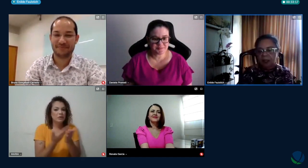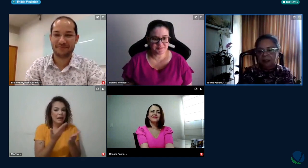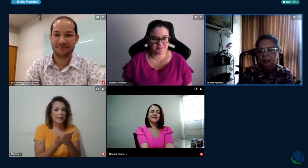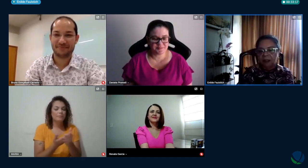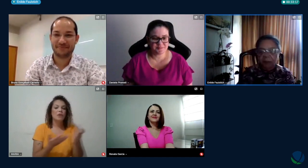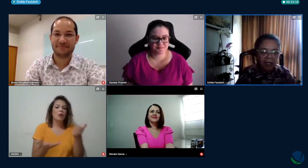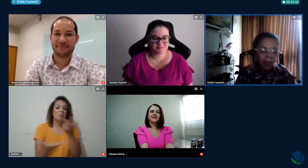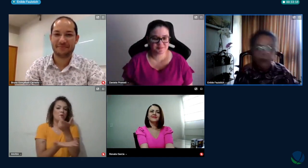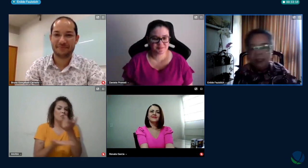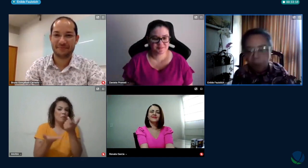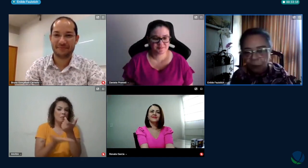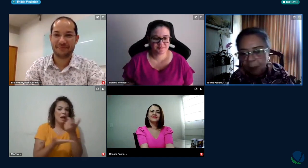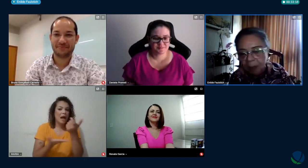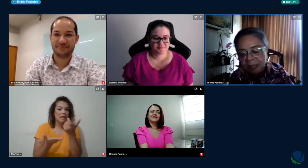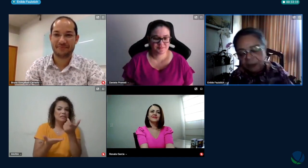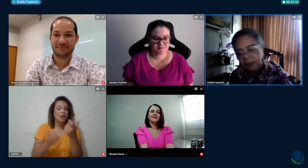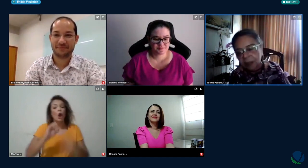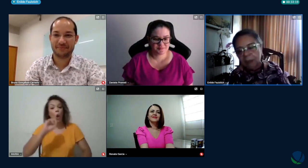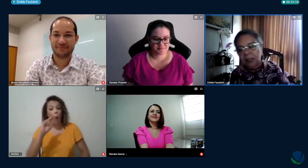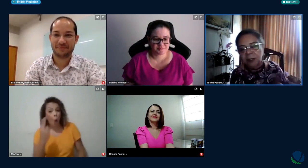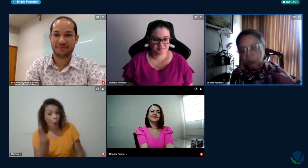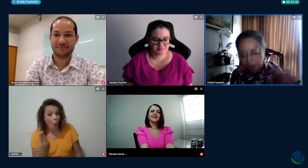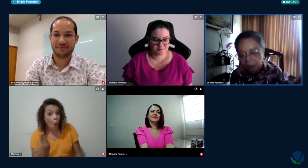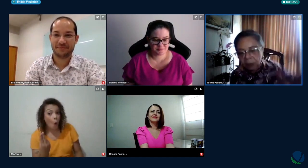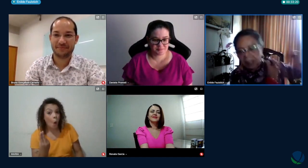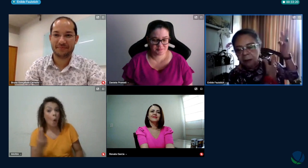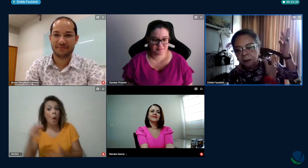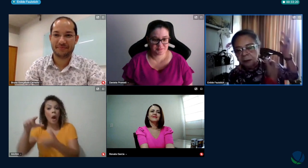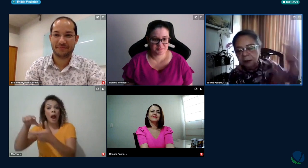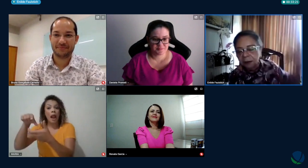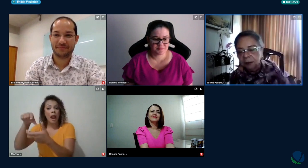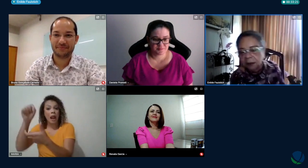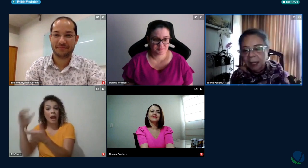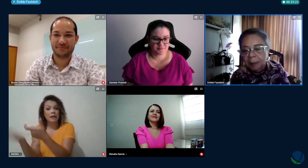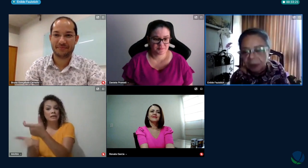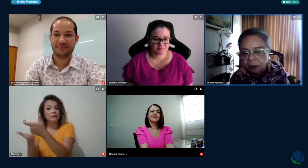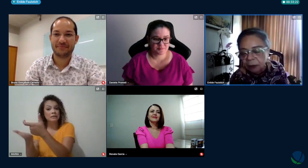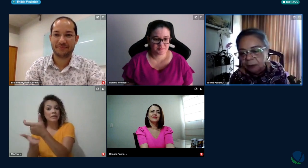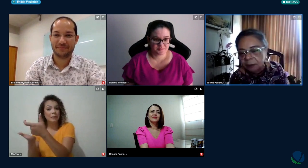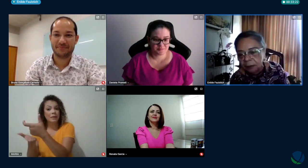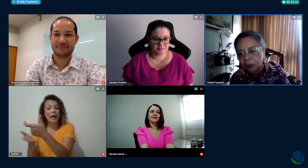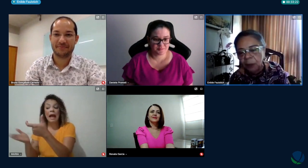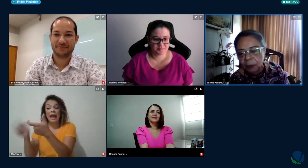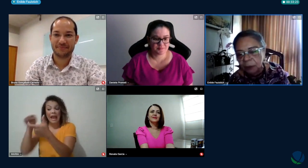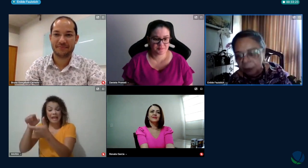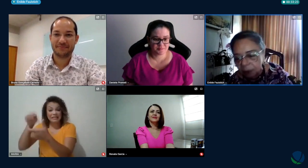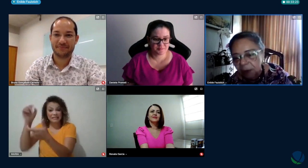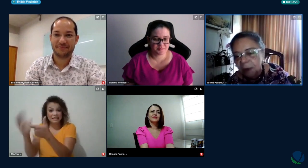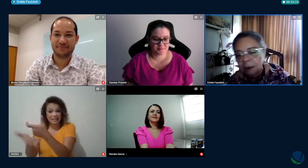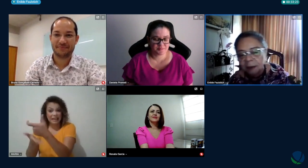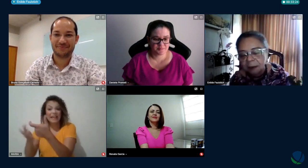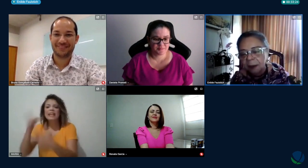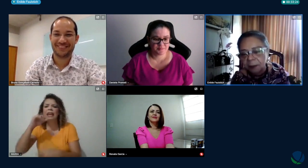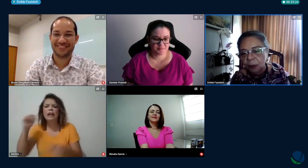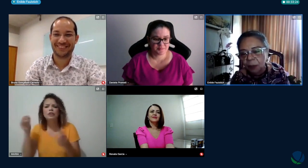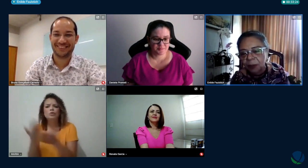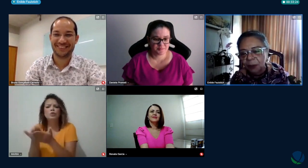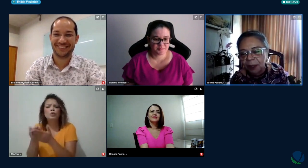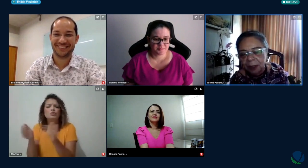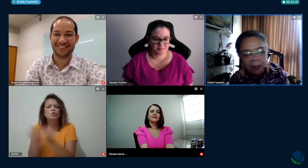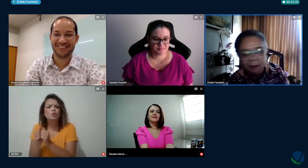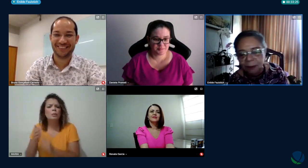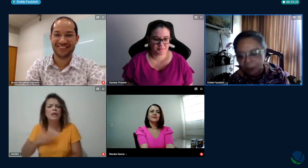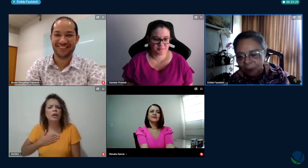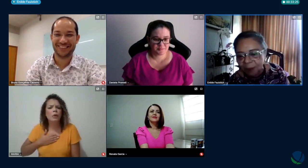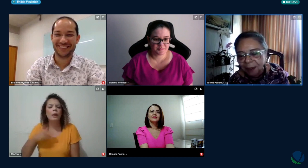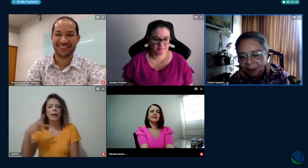lexema base? Porque quem fez morfema base foi Santa Patrícia comigo, lá no, na época de Dom João. Tanto eu quanto